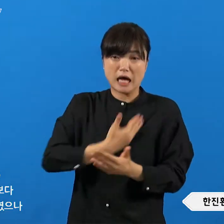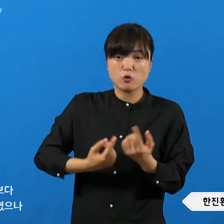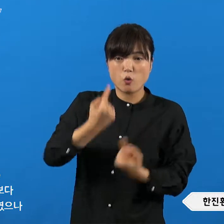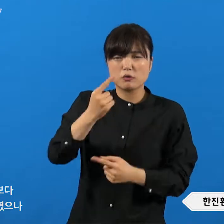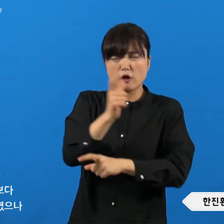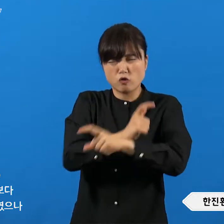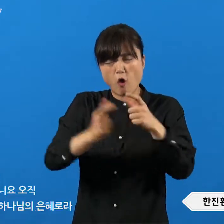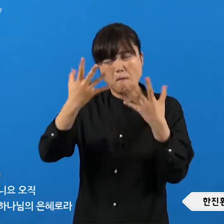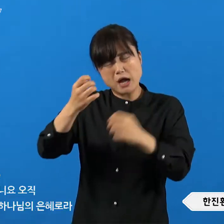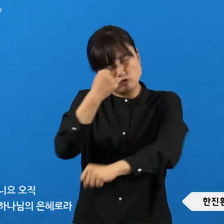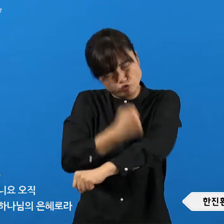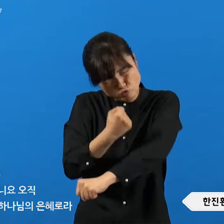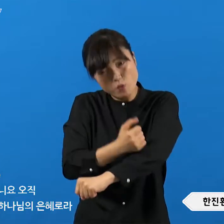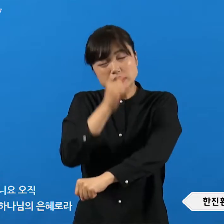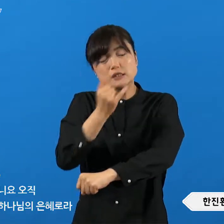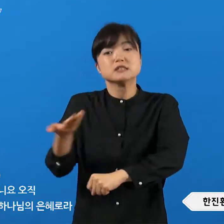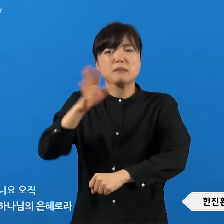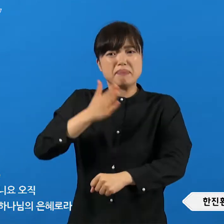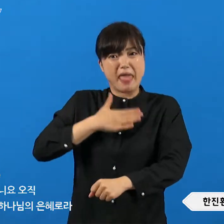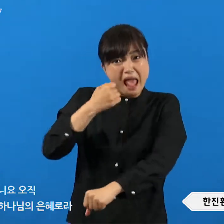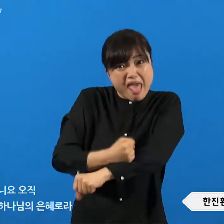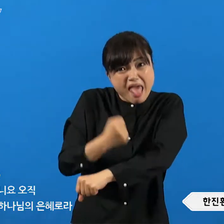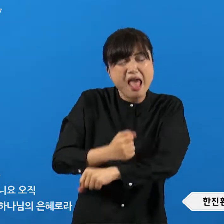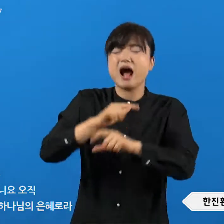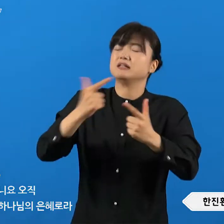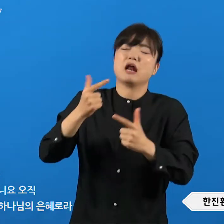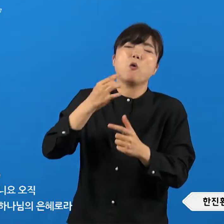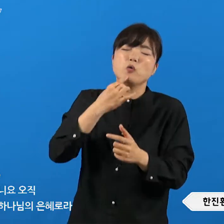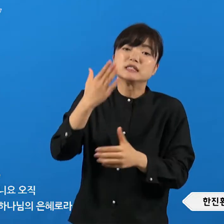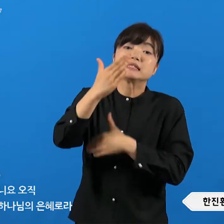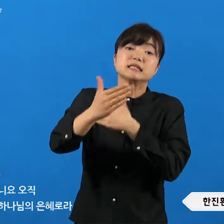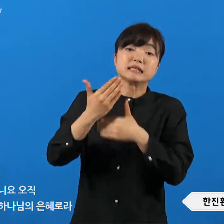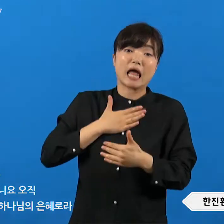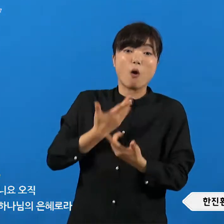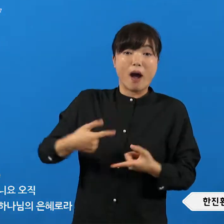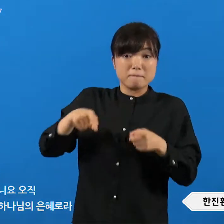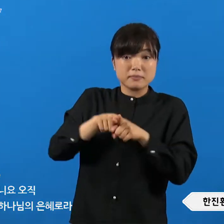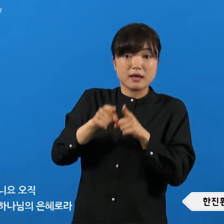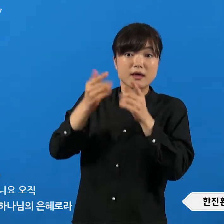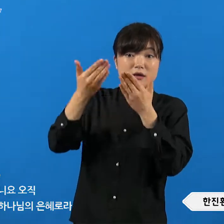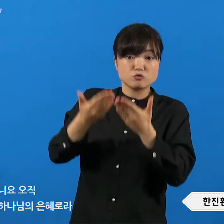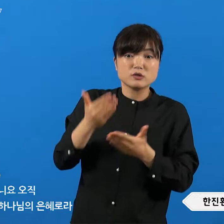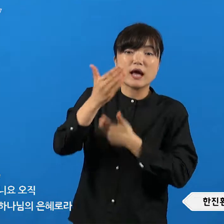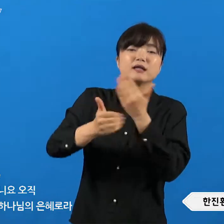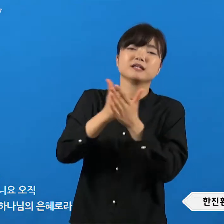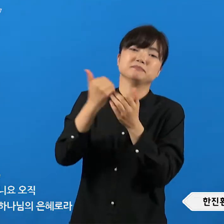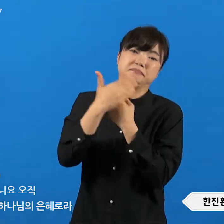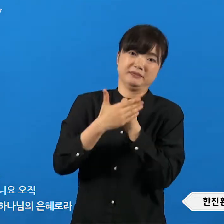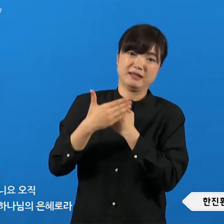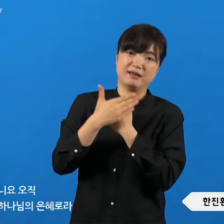더 많이 수고하였으나 내가 한 것이 아니요 오직 나와 함께 하신 하나님의 은혜로라.